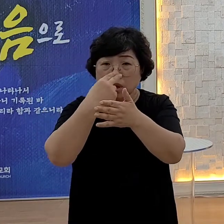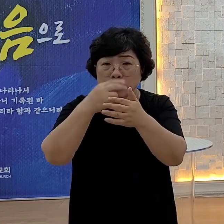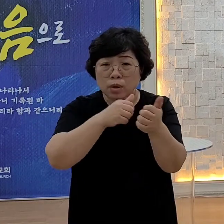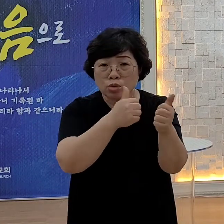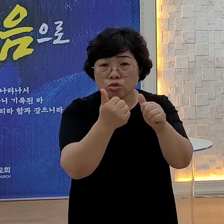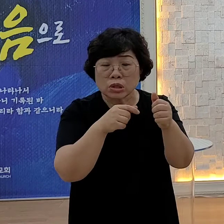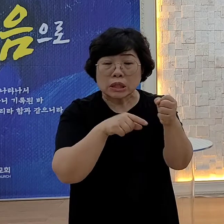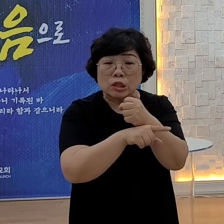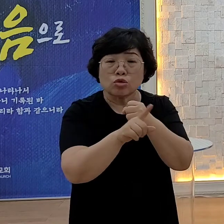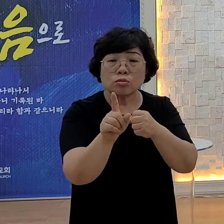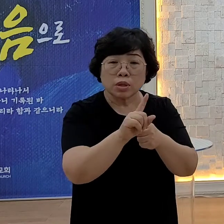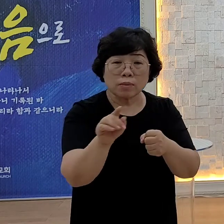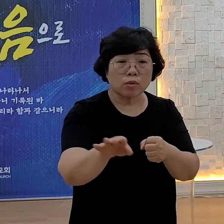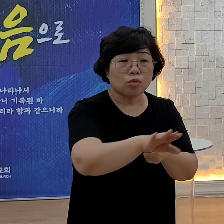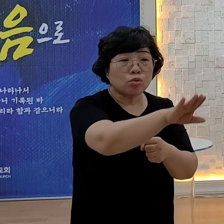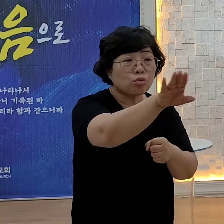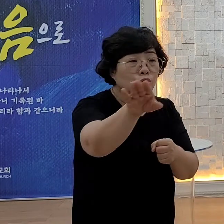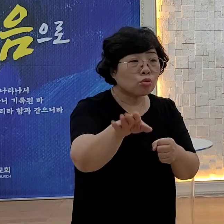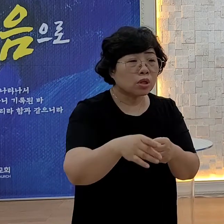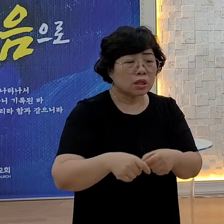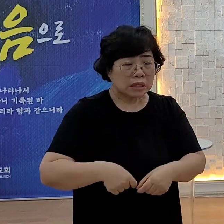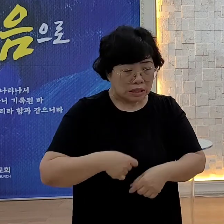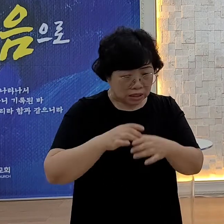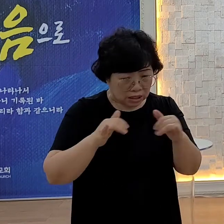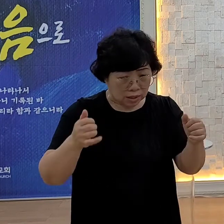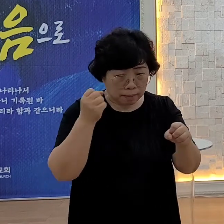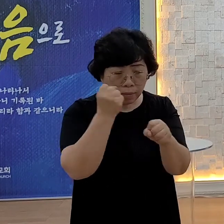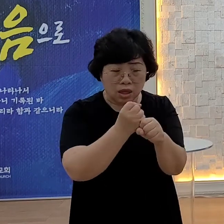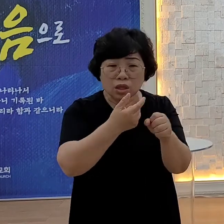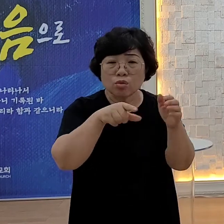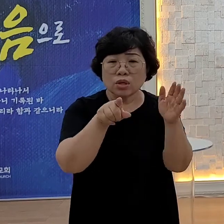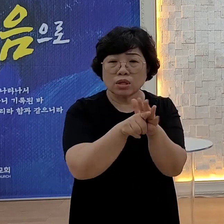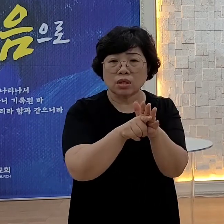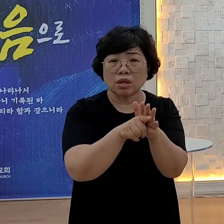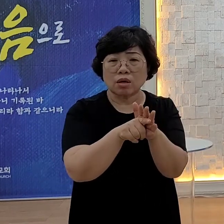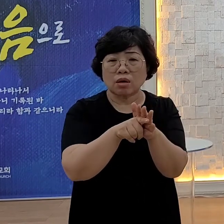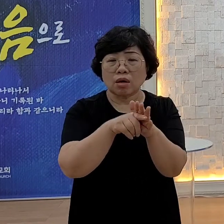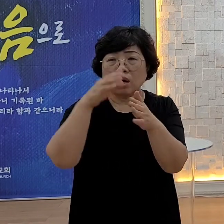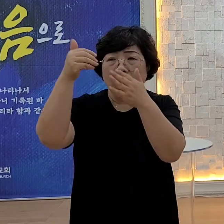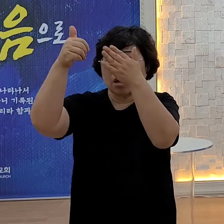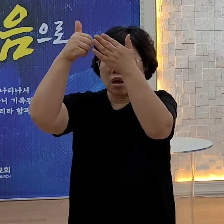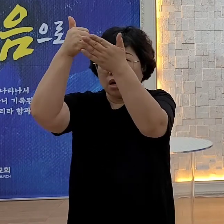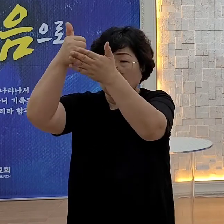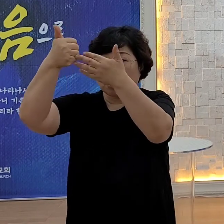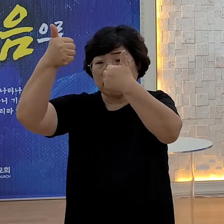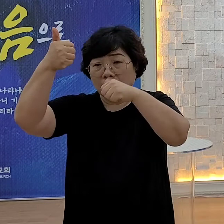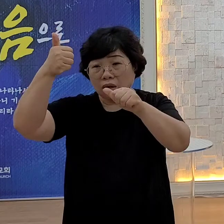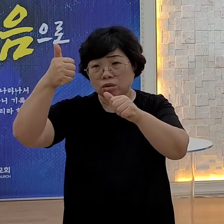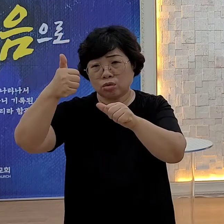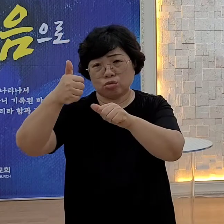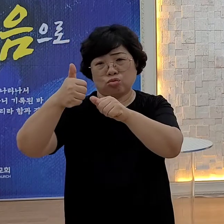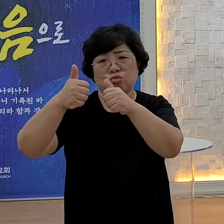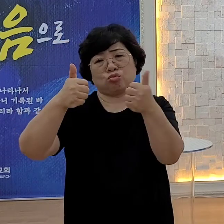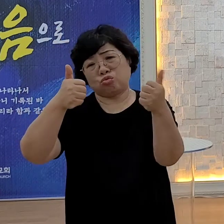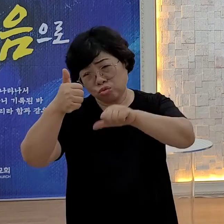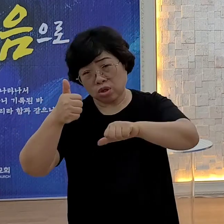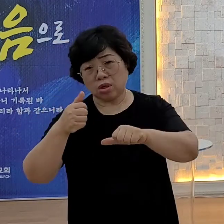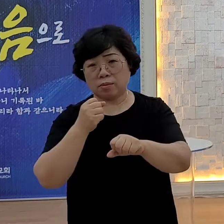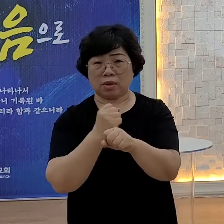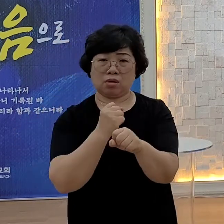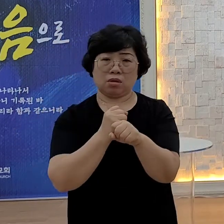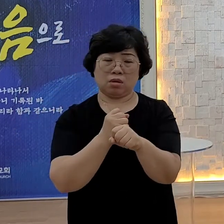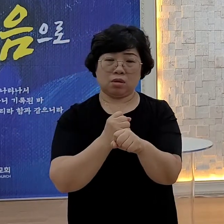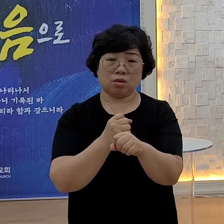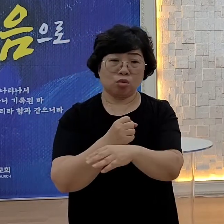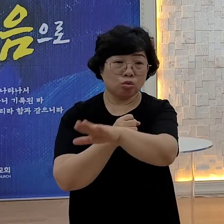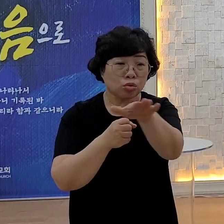우리를 뭐 하기 위해서? 어렵다 하기 위해서. 즉, 우리를 구원하기 위해서.